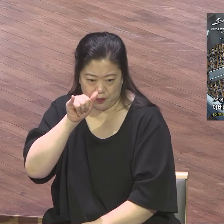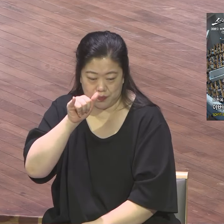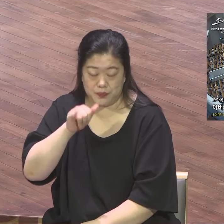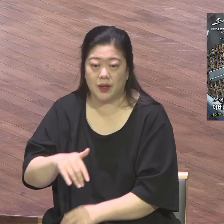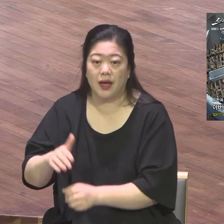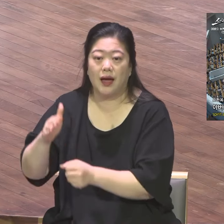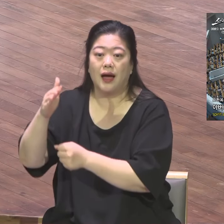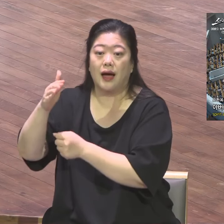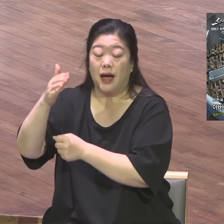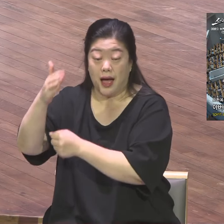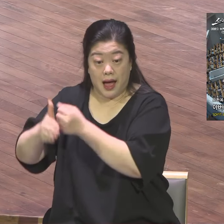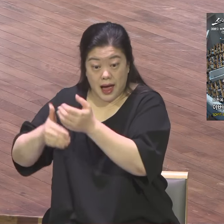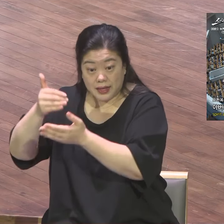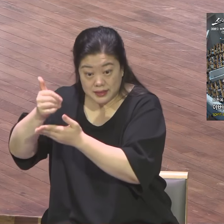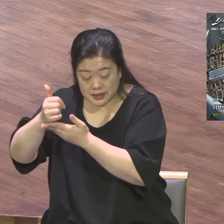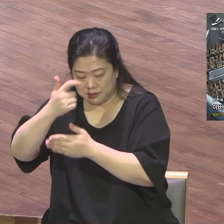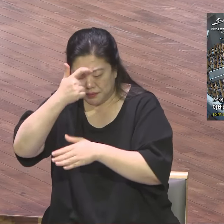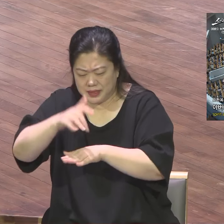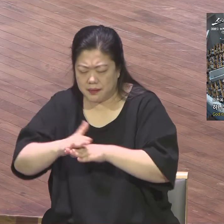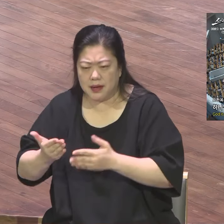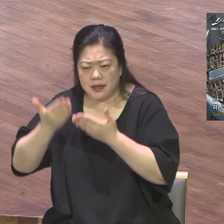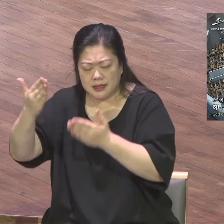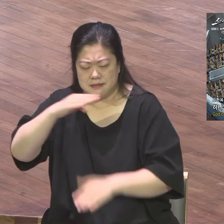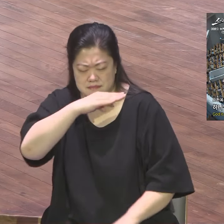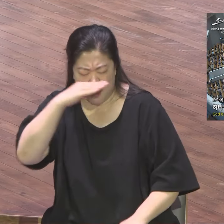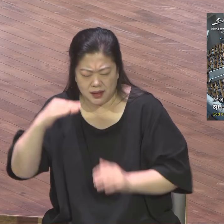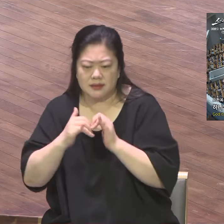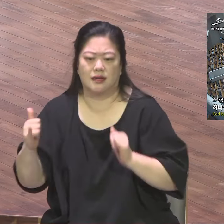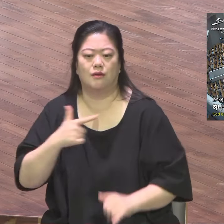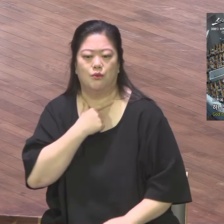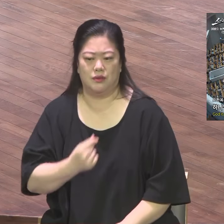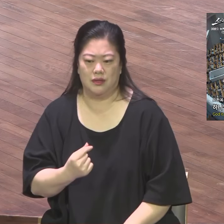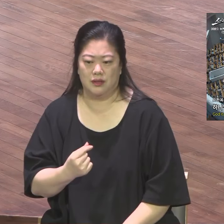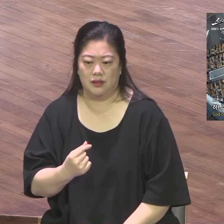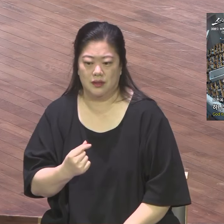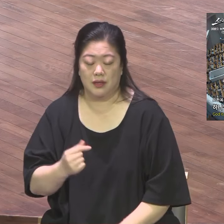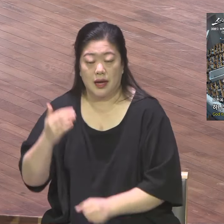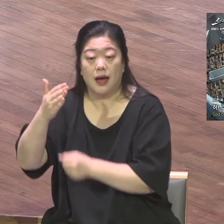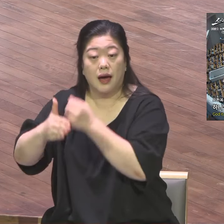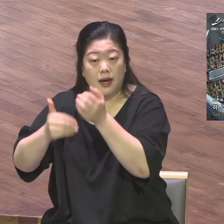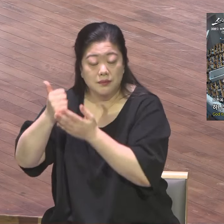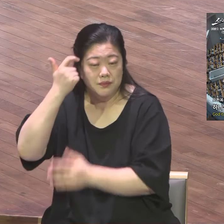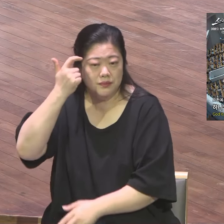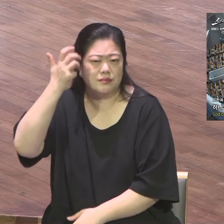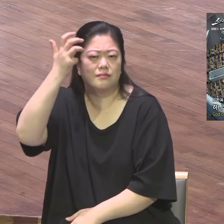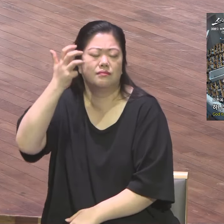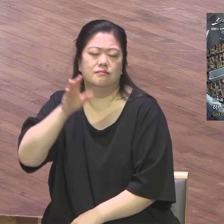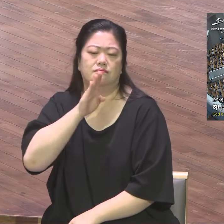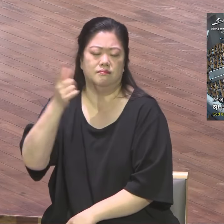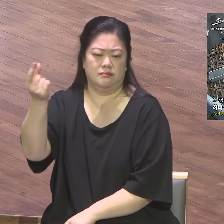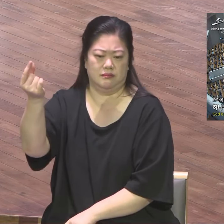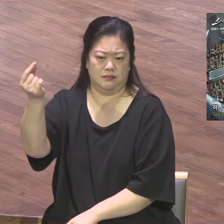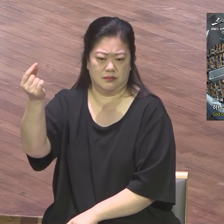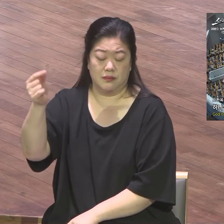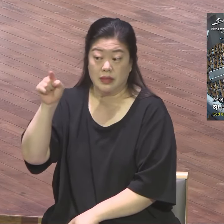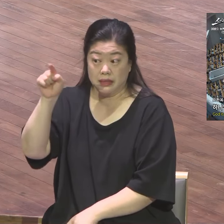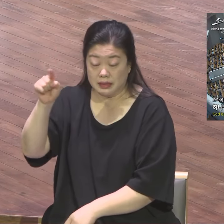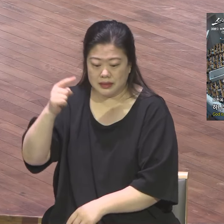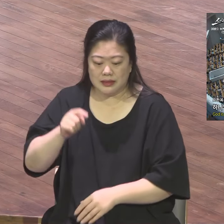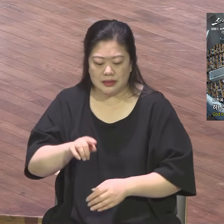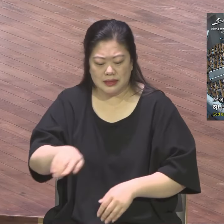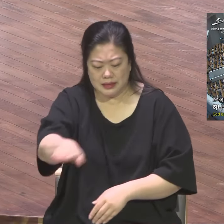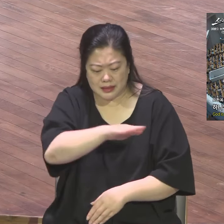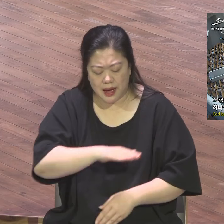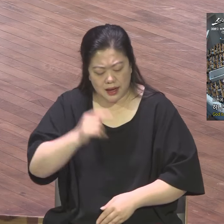자기에게 이렇게 예배하는 자들을 찾으시느니라. 하나님은 영이시니 예배하는 자가 영과 진리로